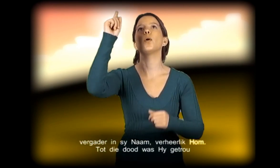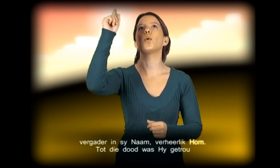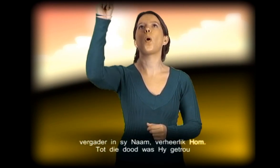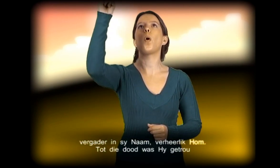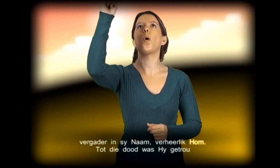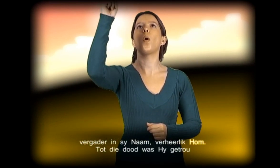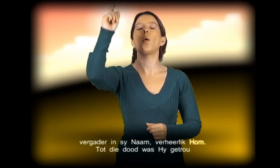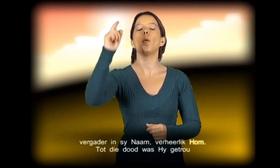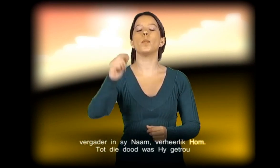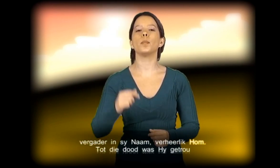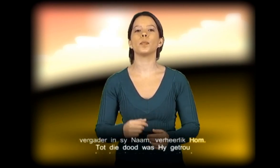verheerlik hom.